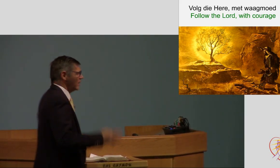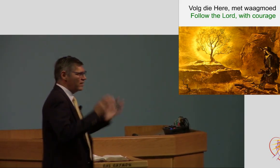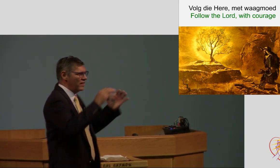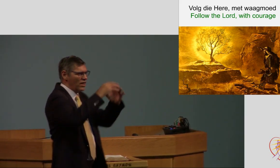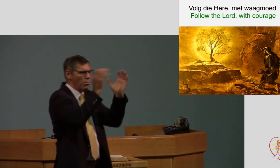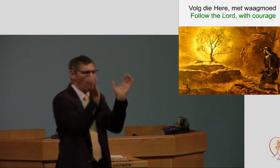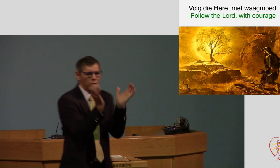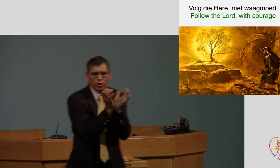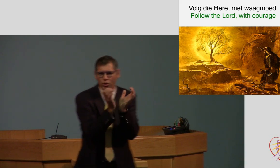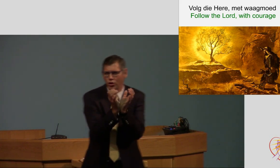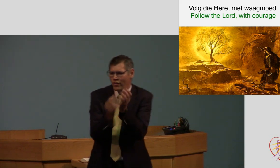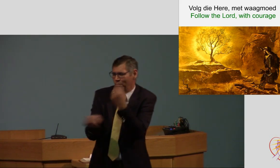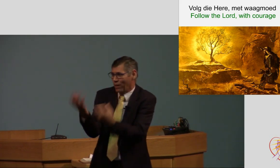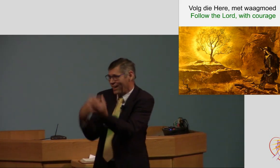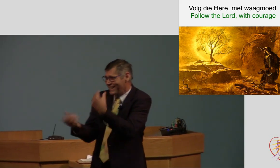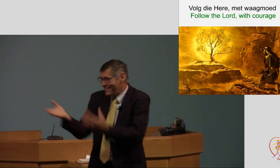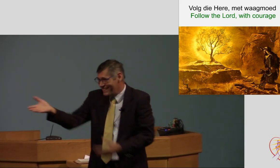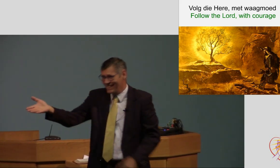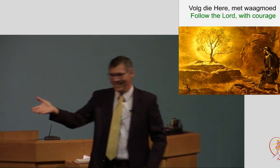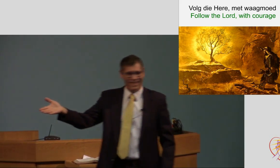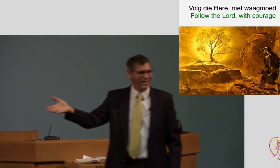'n bos wat brand.